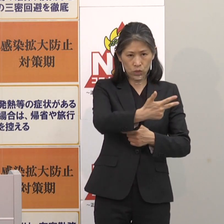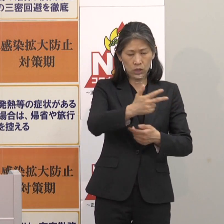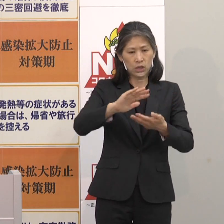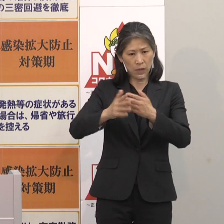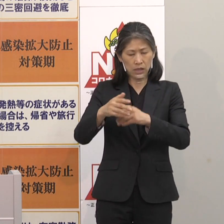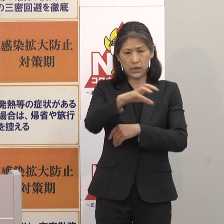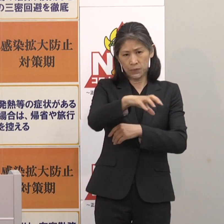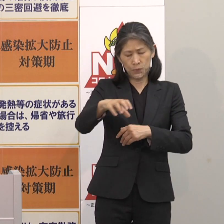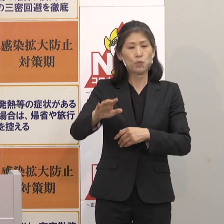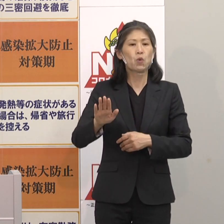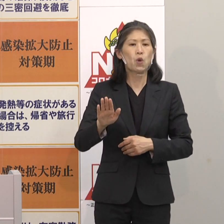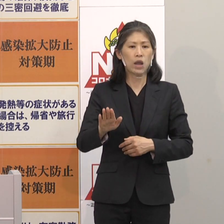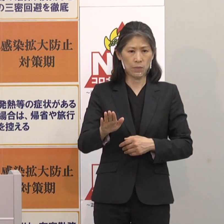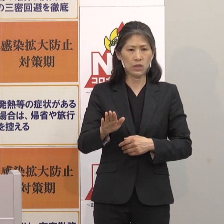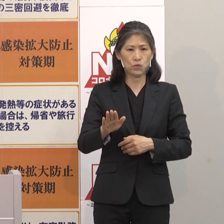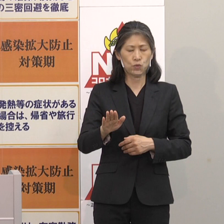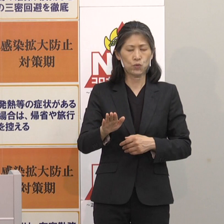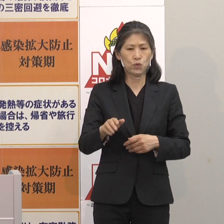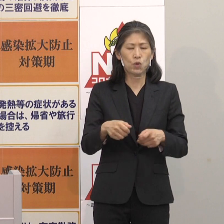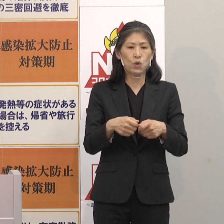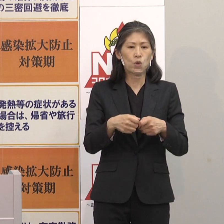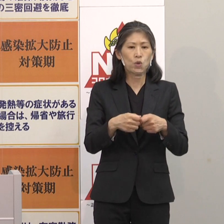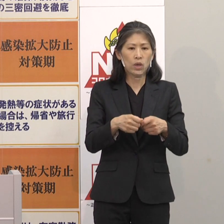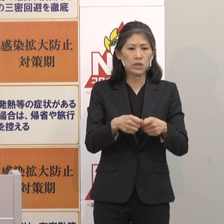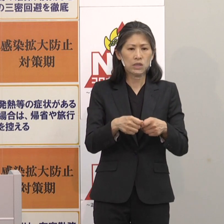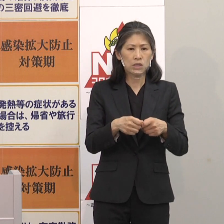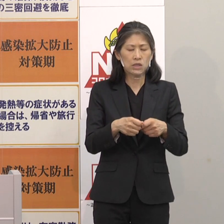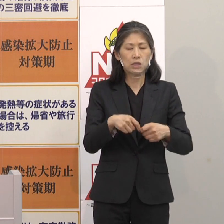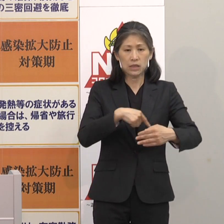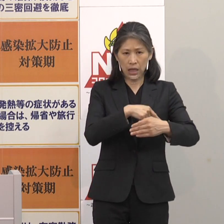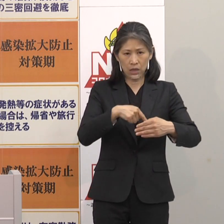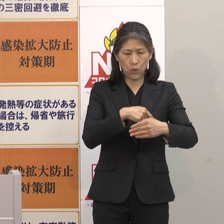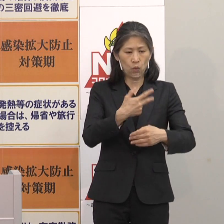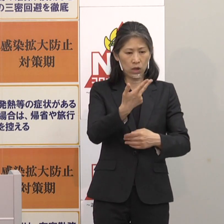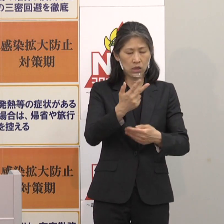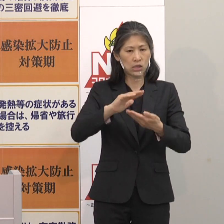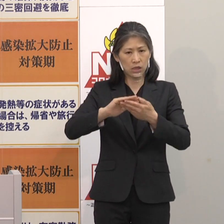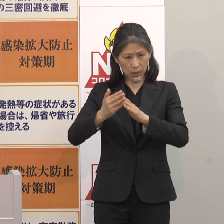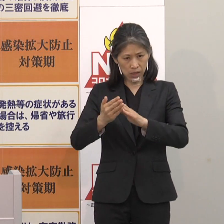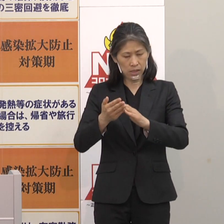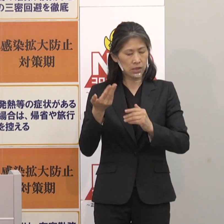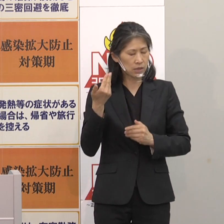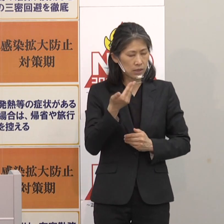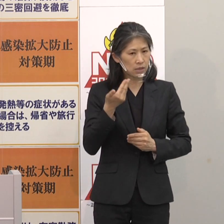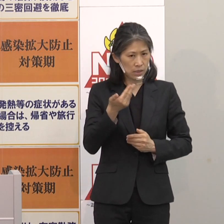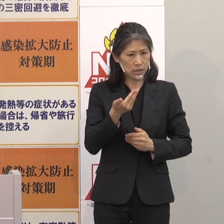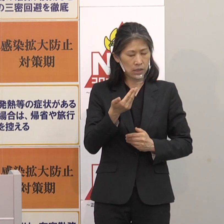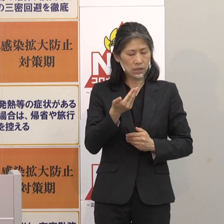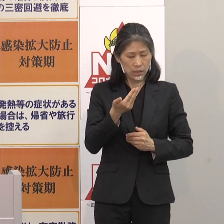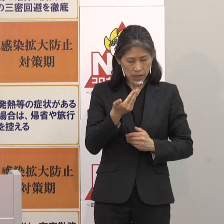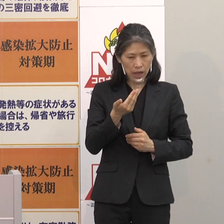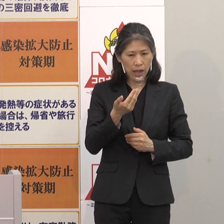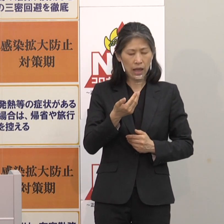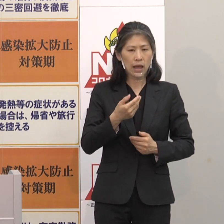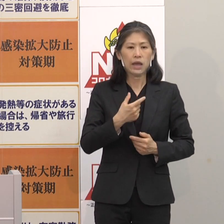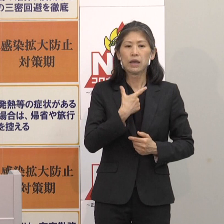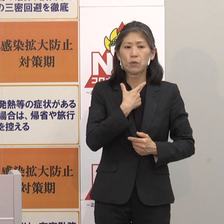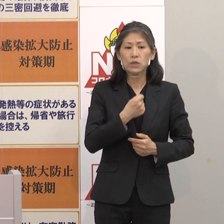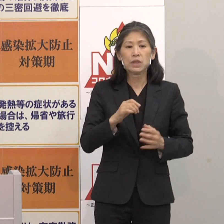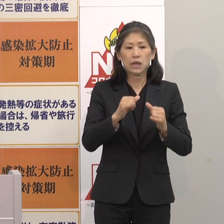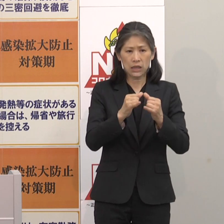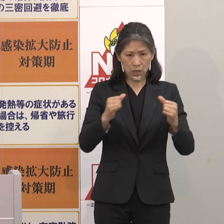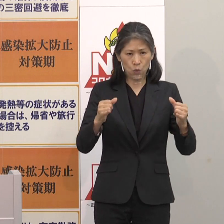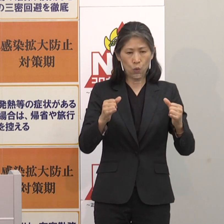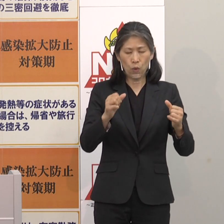種が受けられる場所など詳細をお住まいの市町に問い合わせていただき希望される方早めの予約接種をお願いいたします。